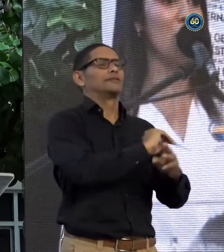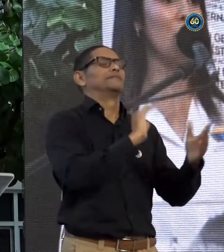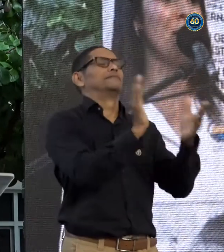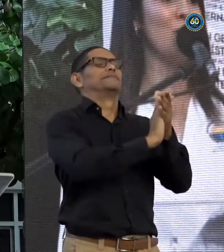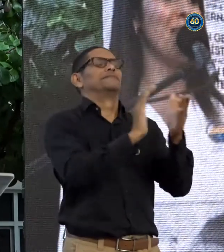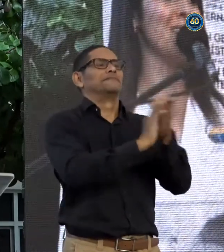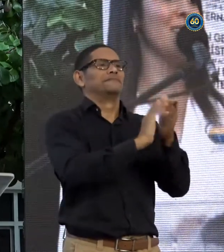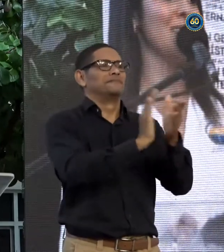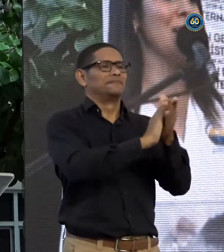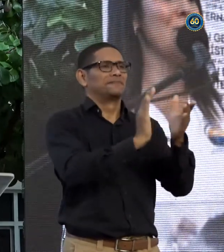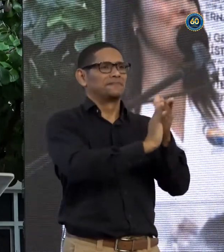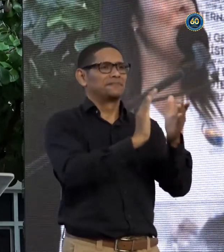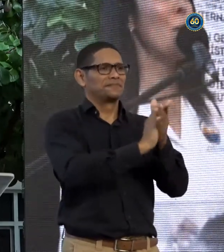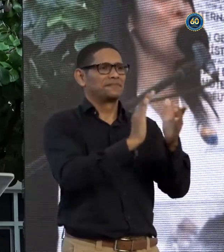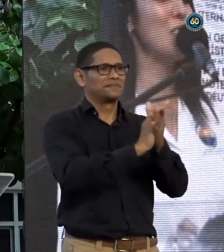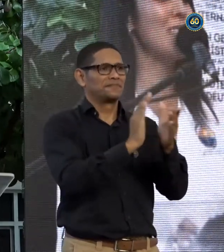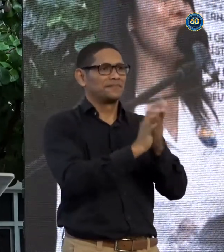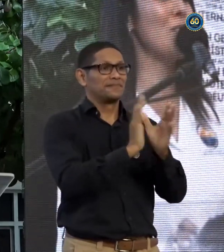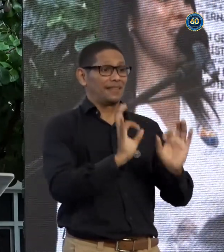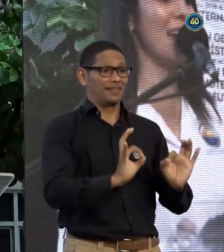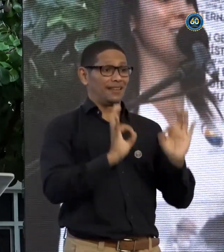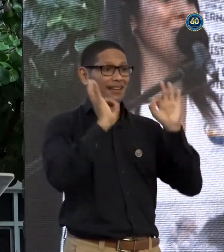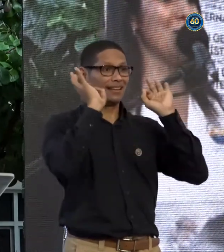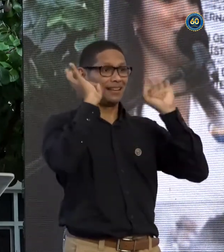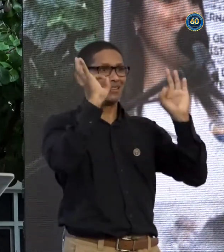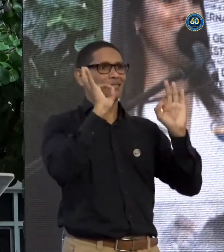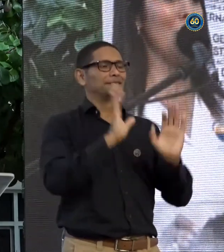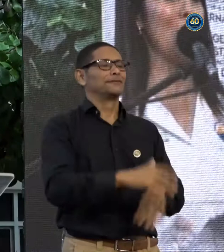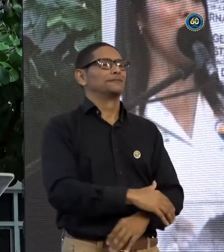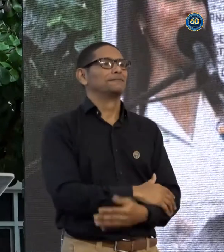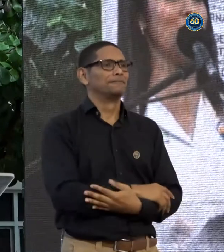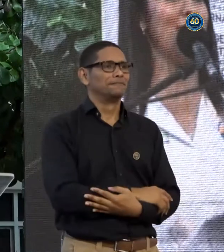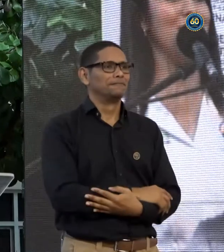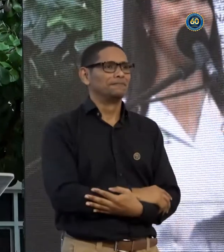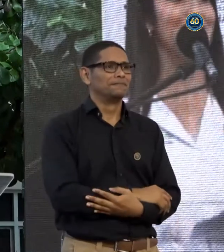ustedes Les deseamos muchísimos éxitos en su futuro profesional